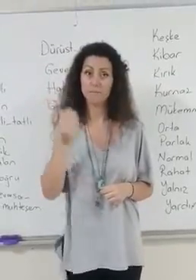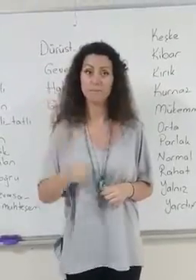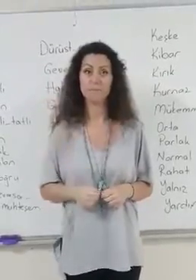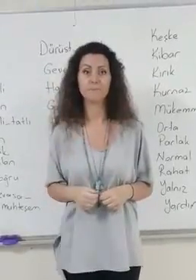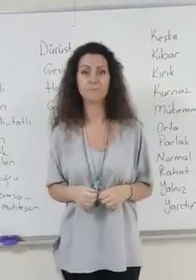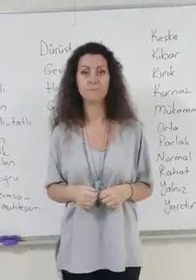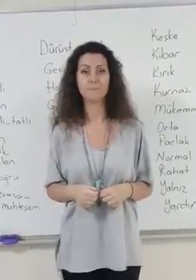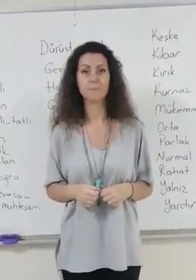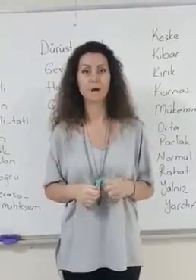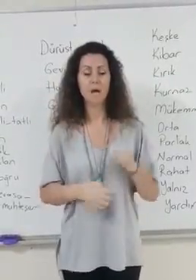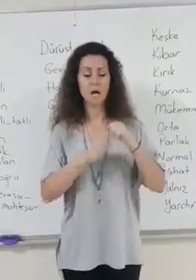yasak,